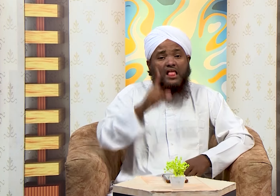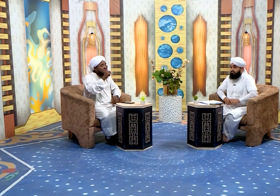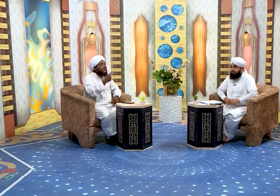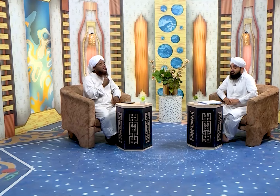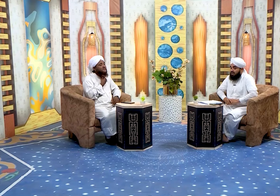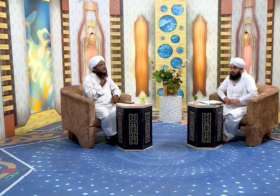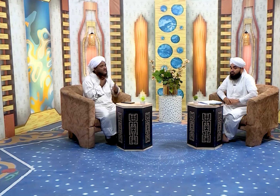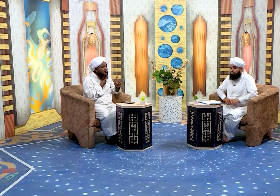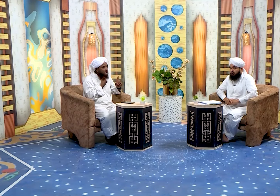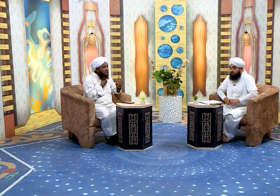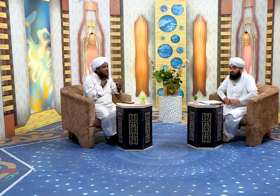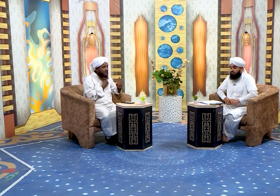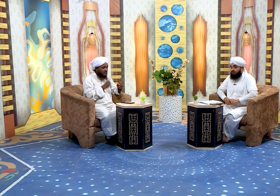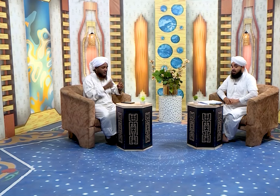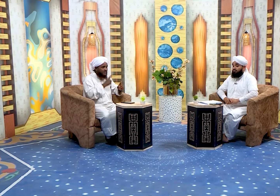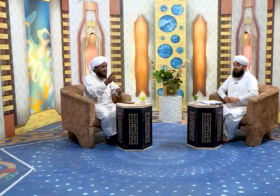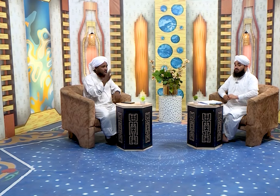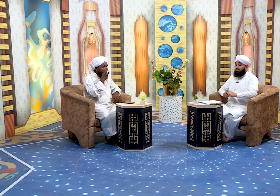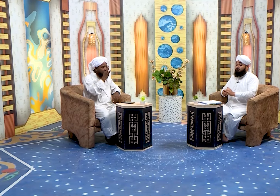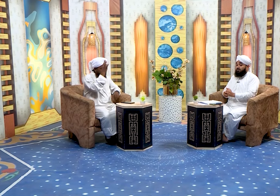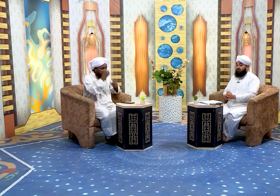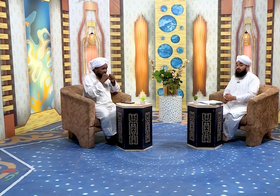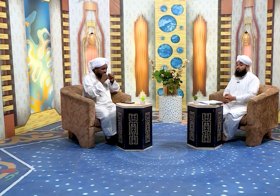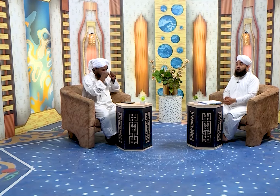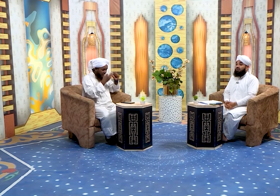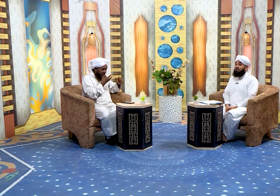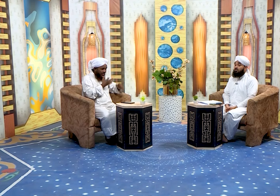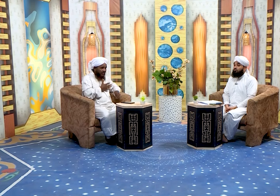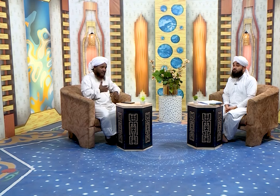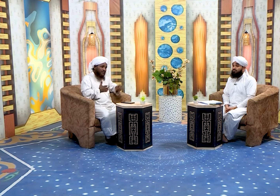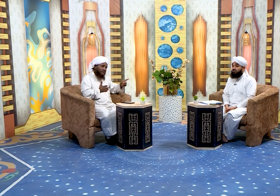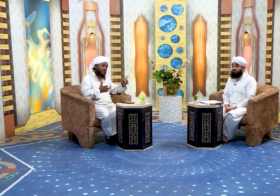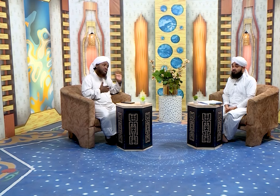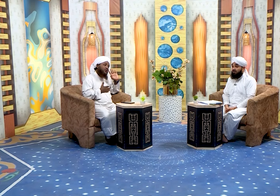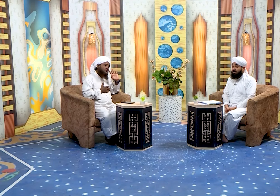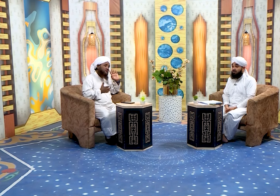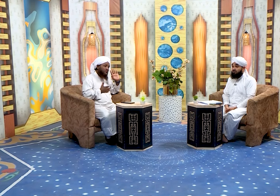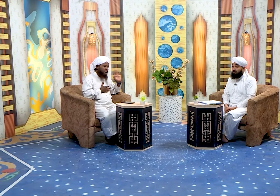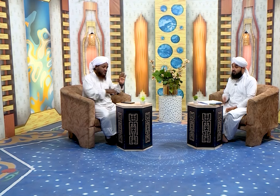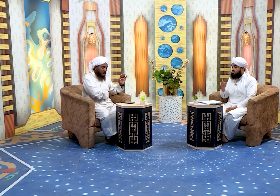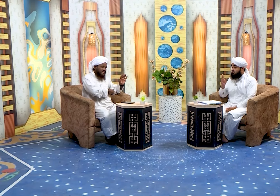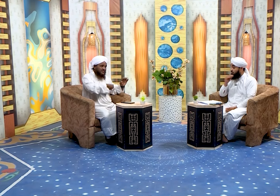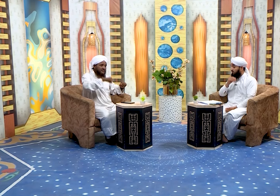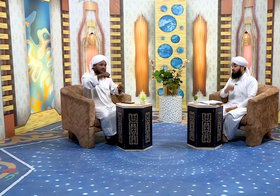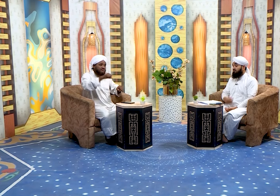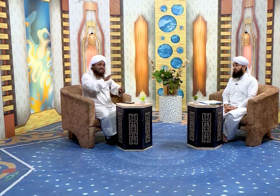اگر حضور علیہ السلام کا عدب معنی نہ ہوتا تو میں اپنی تلوار سے تیرا سر اڑا دیتا